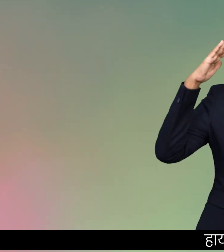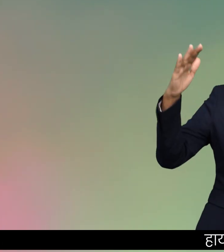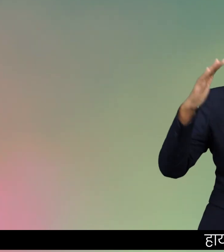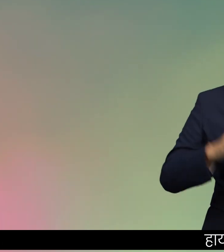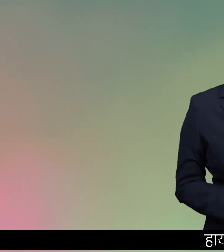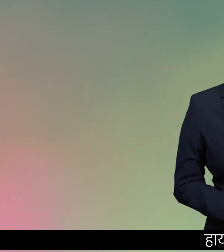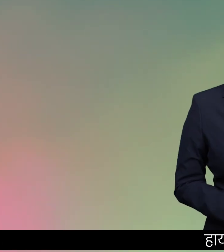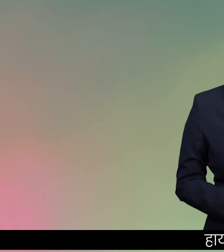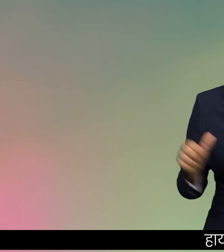वेलकम बॅक.